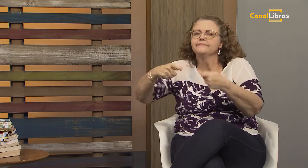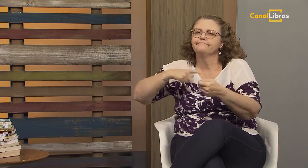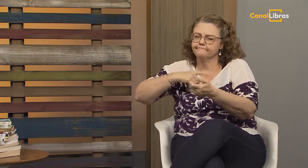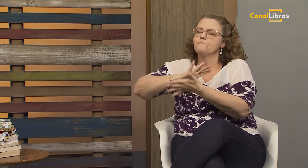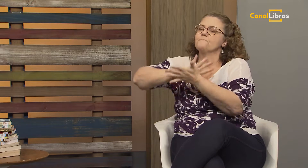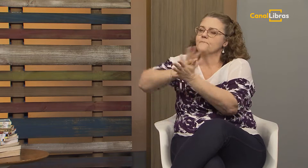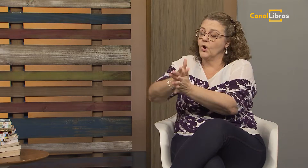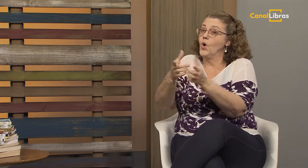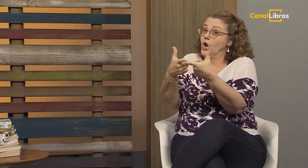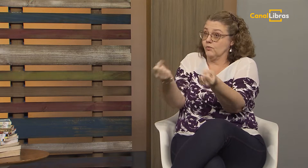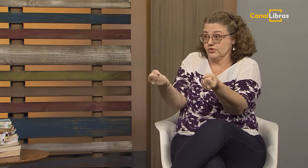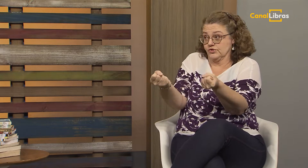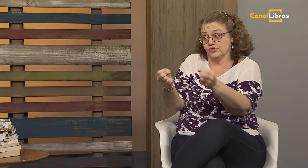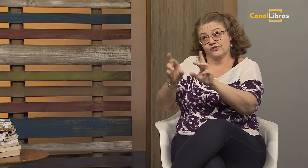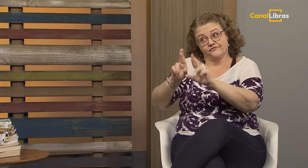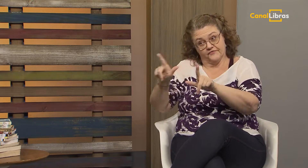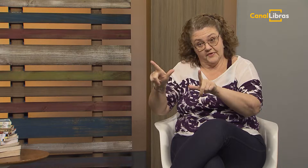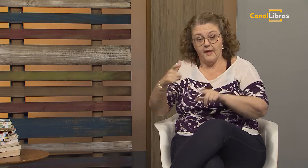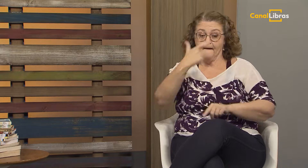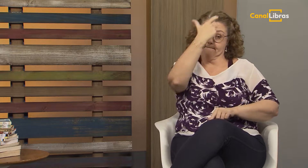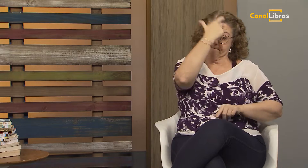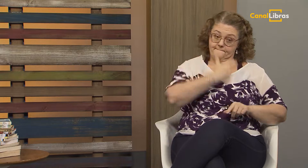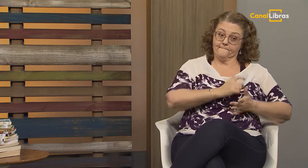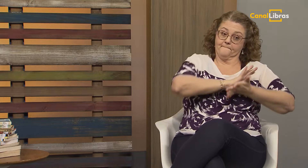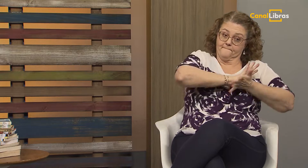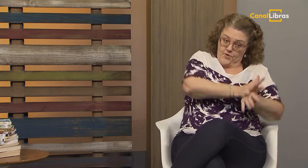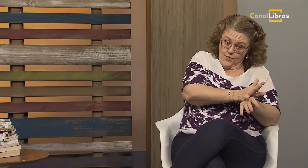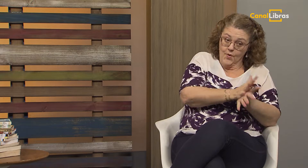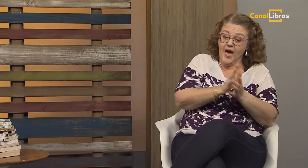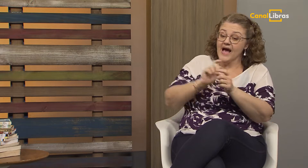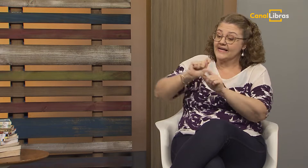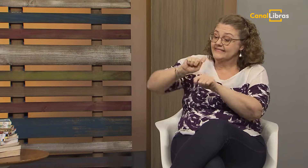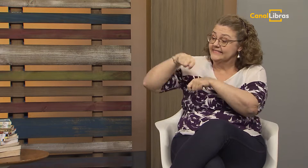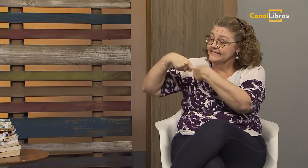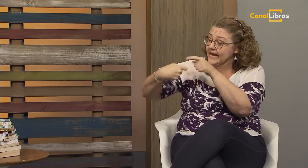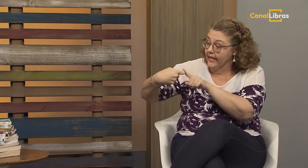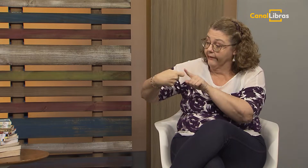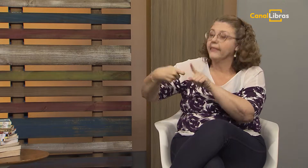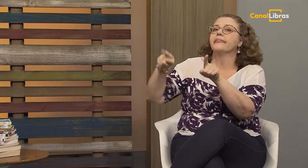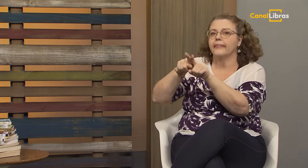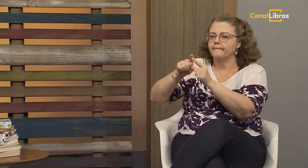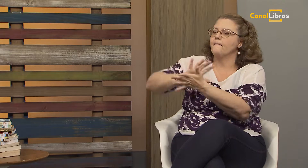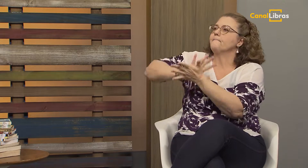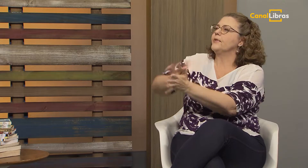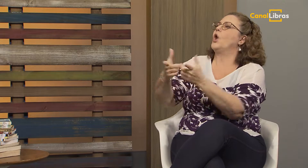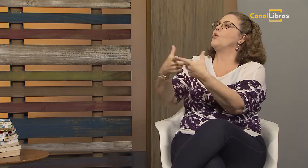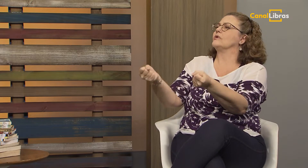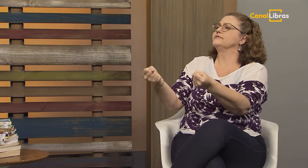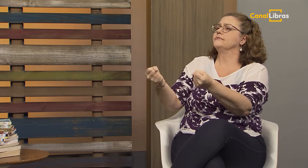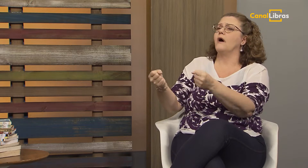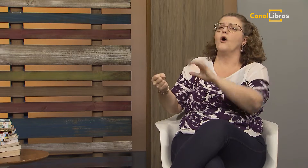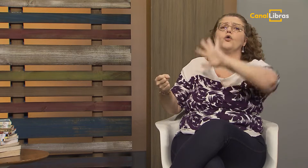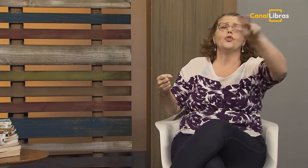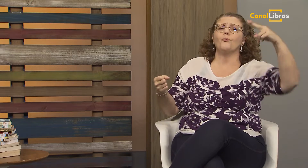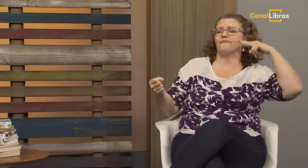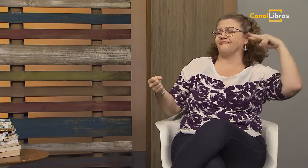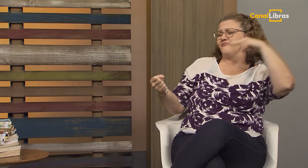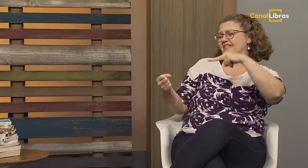Há 2 situações, o preconceito em relação à pessoa sinalizante e o preconceito em relação à língua de sinais. Há quem diga que os